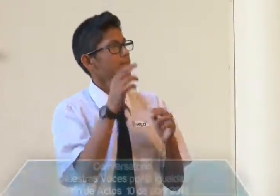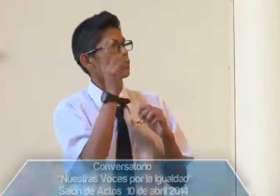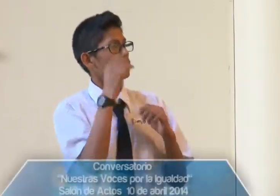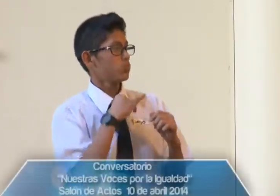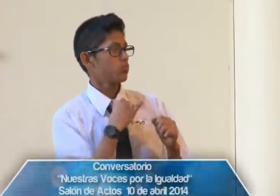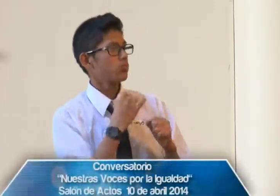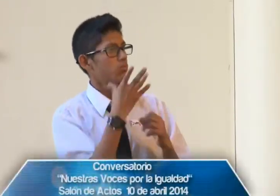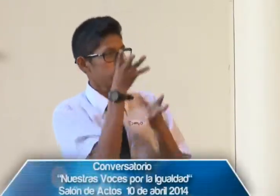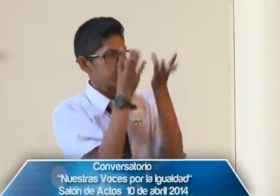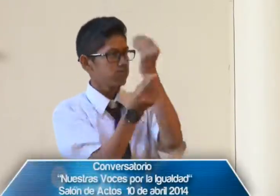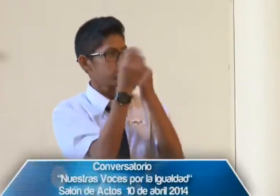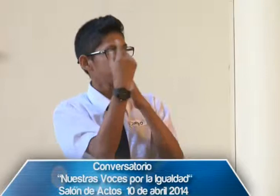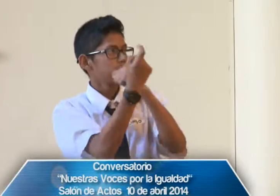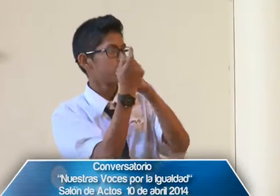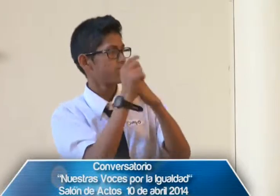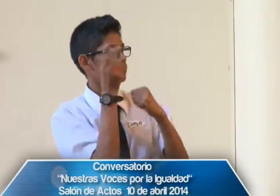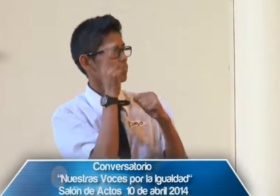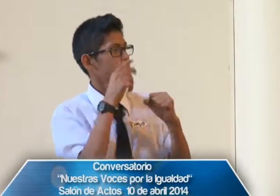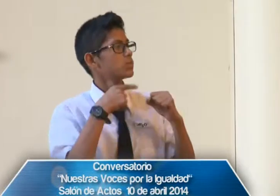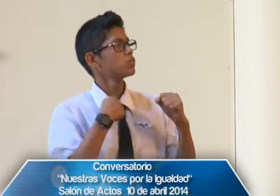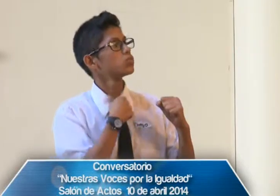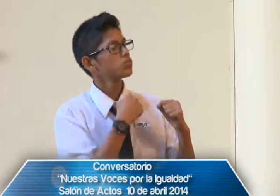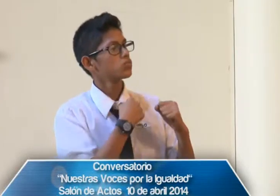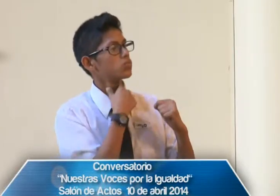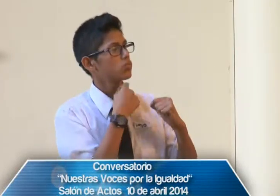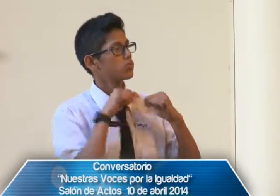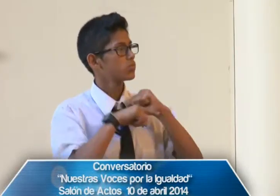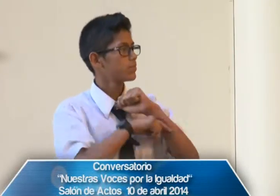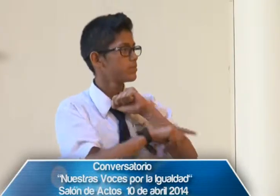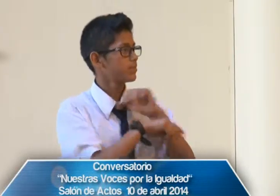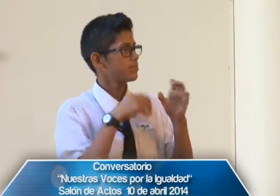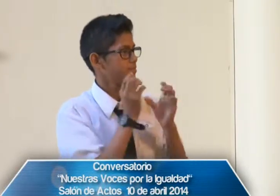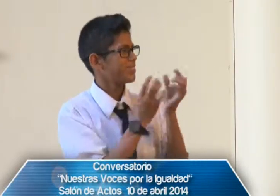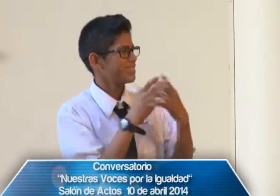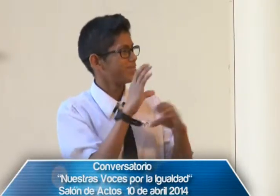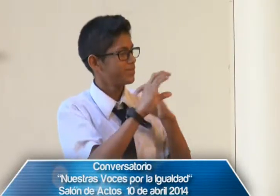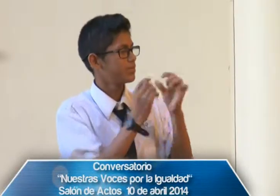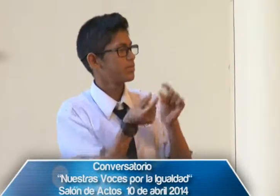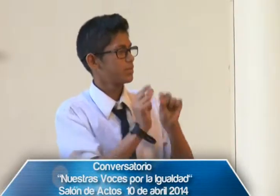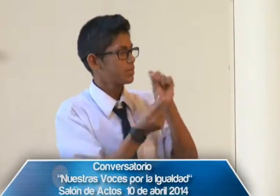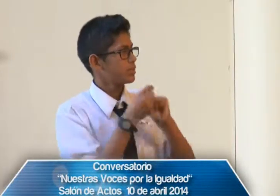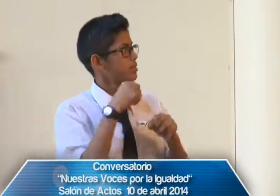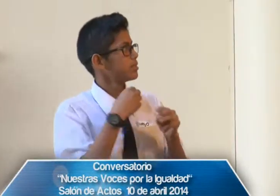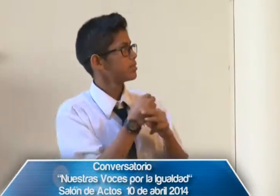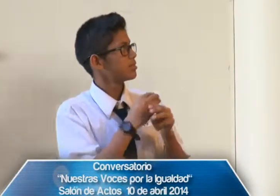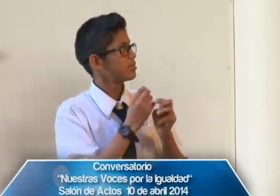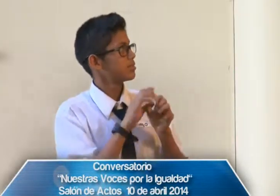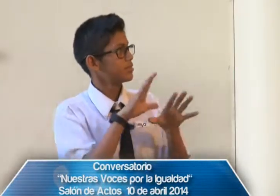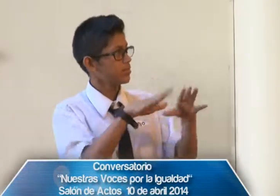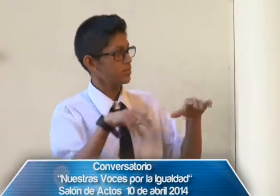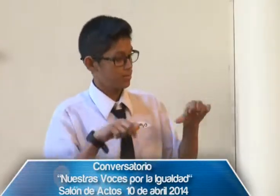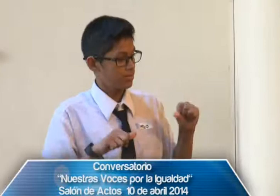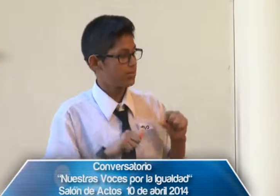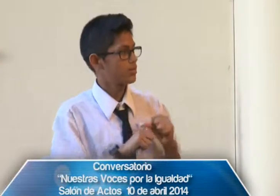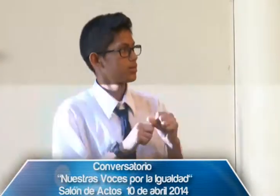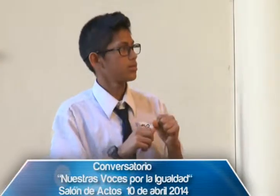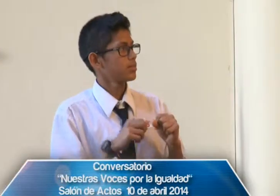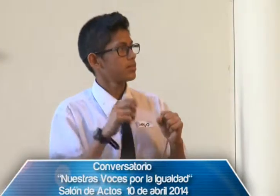que es mi hora del recreo también lo que nosotros necesitamos son profesores que crean en nosotros y que nos den una